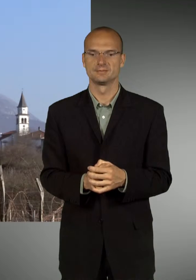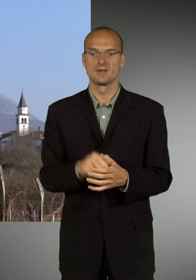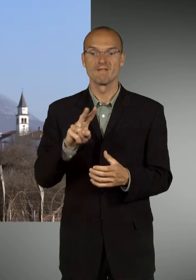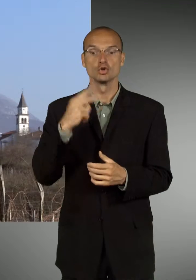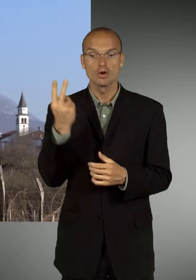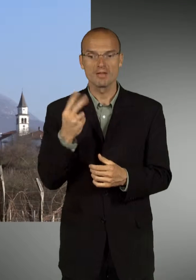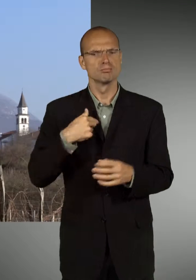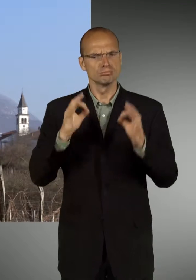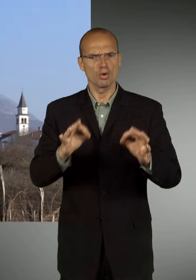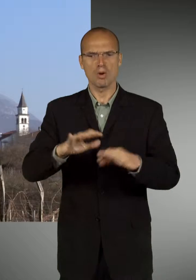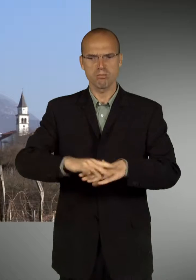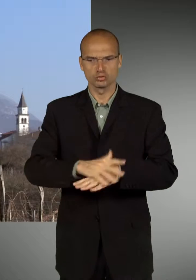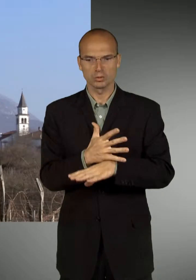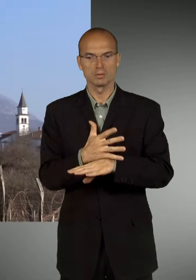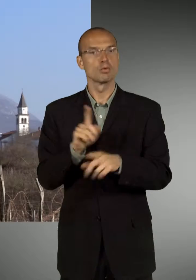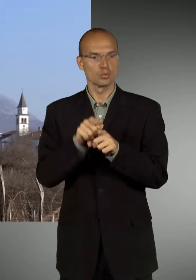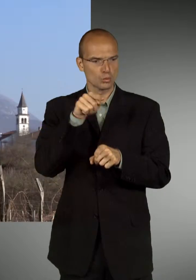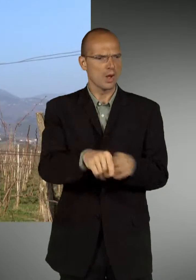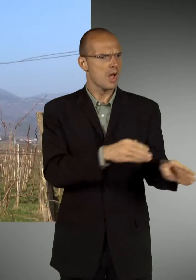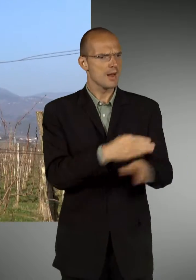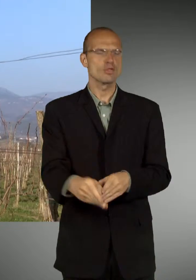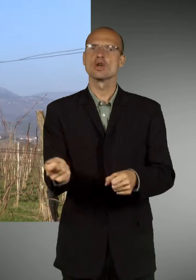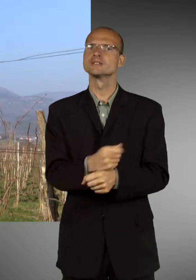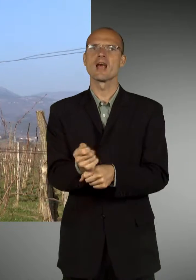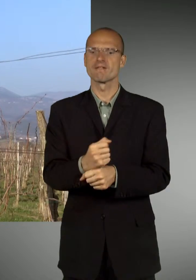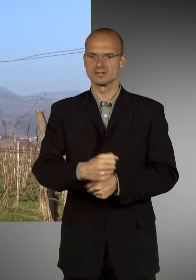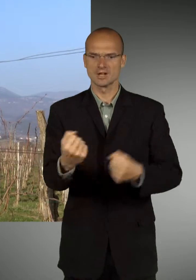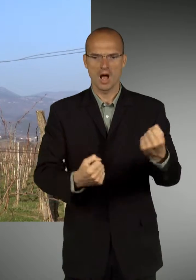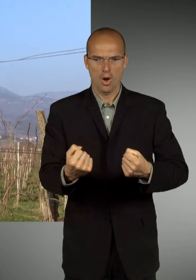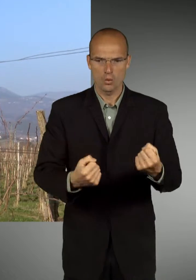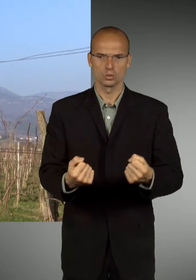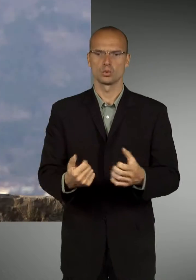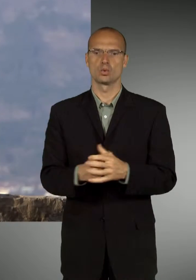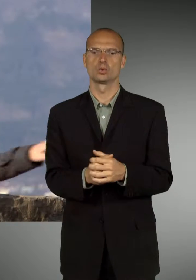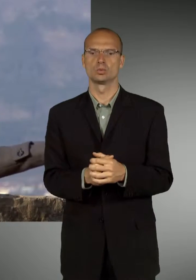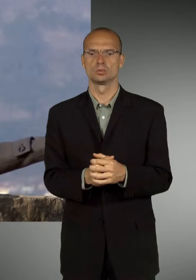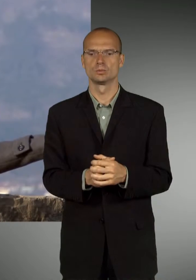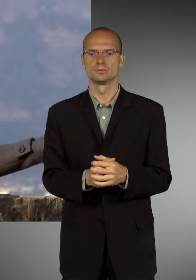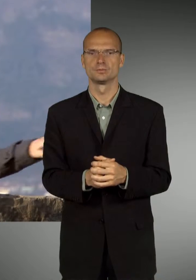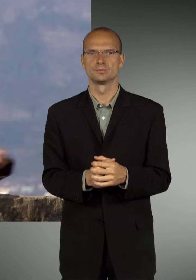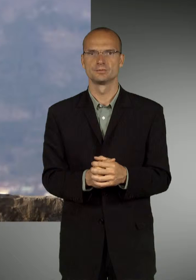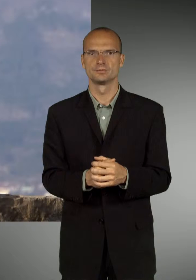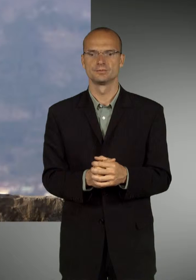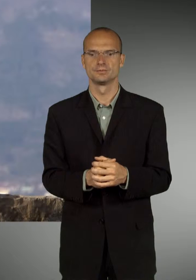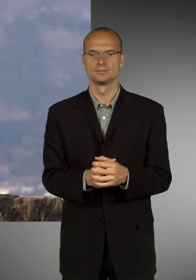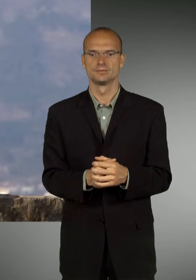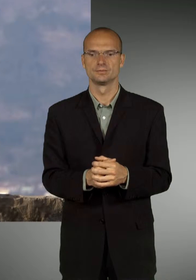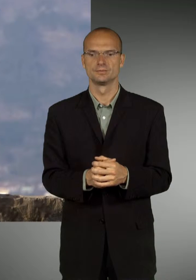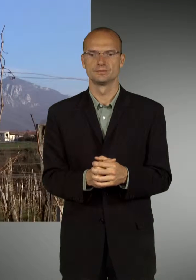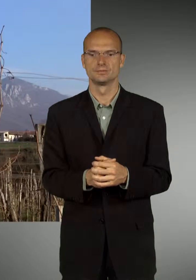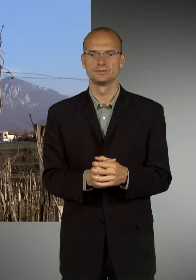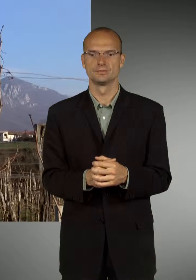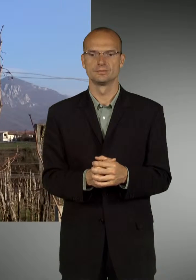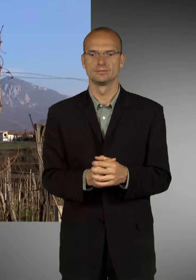molto bene, tantissime anche cose che non faccio più in Italia, dalla manutenzione